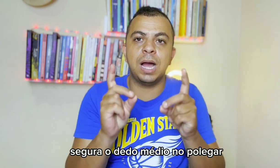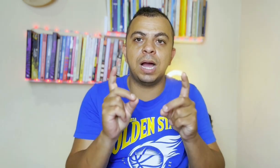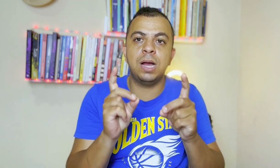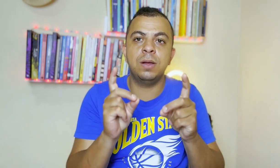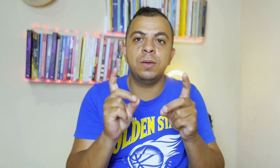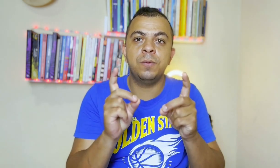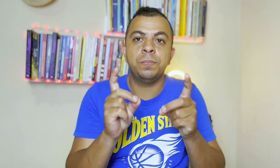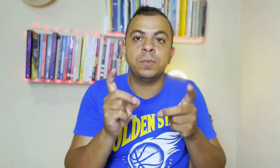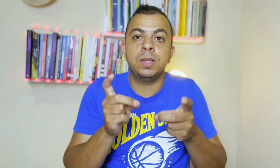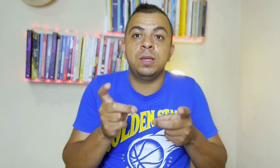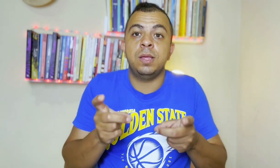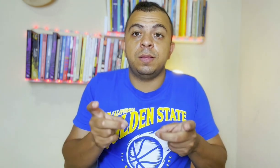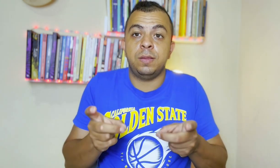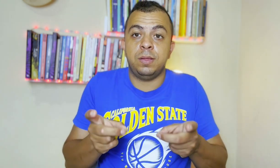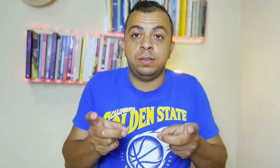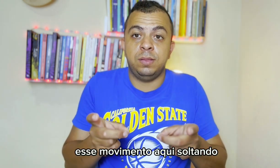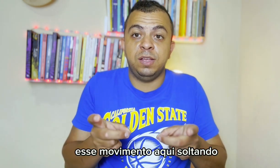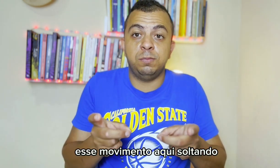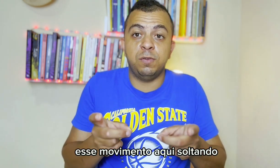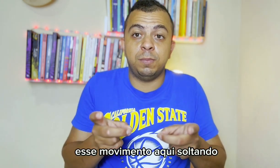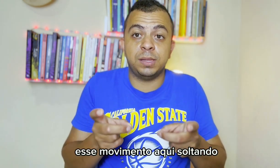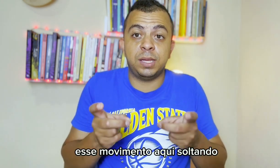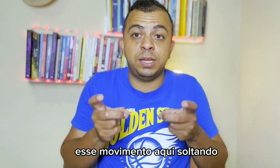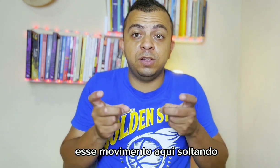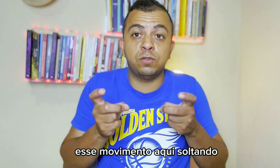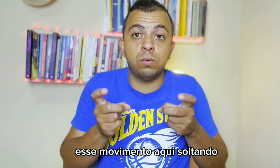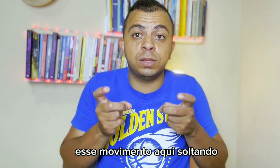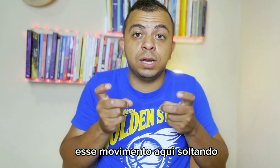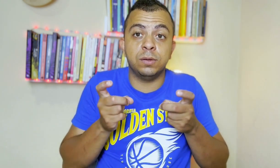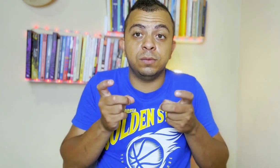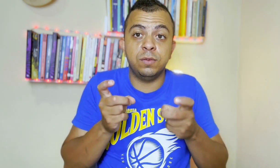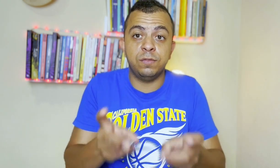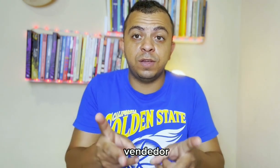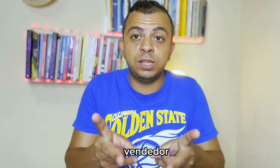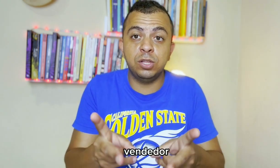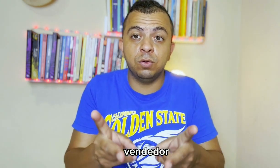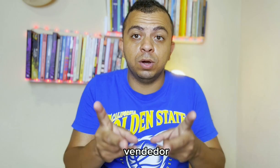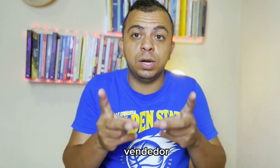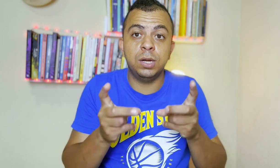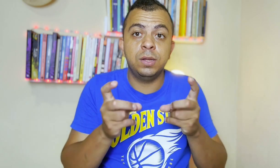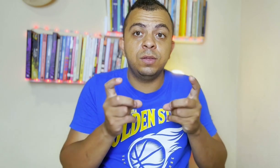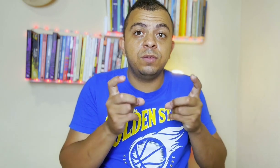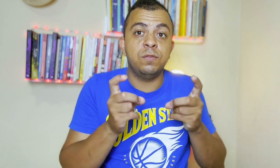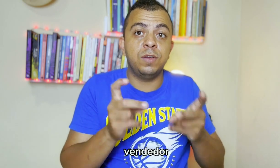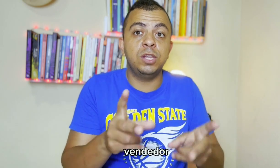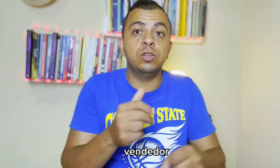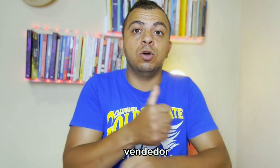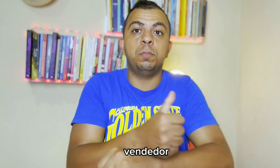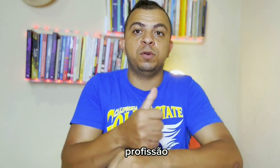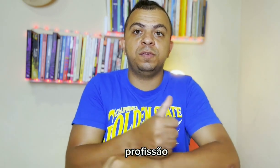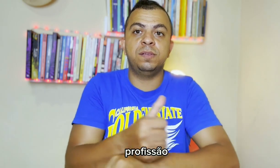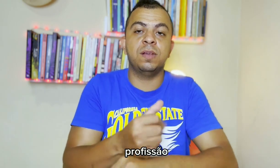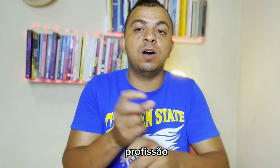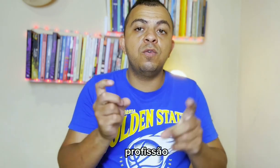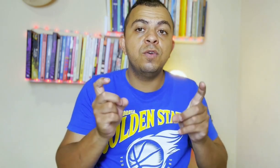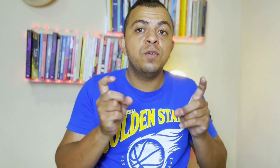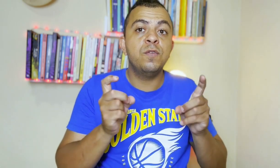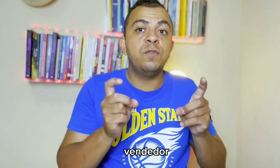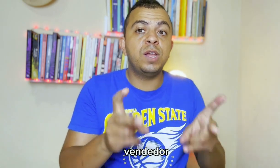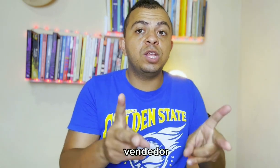polegar. Esse movimento aqui, soltando. Vendedor. Vendedor. Profissão,